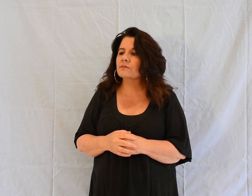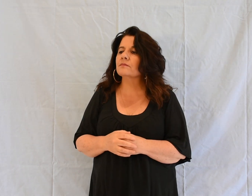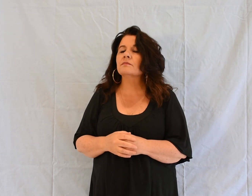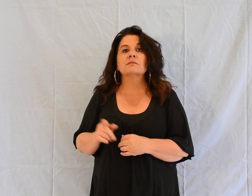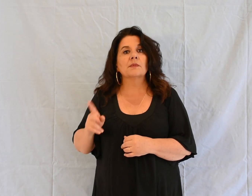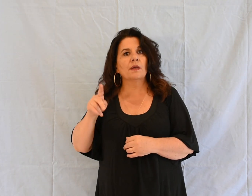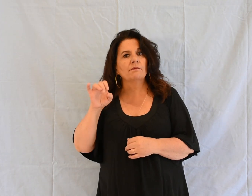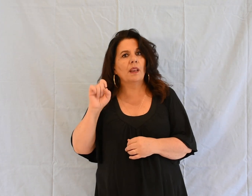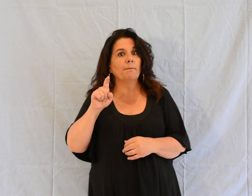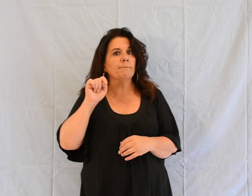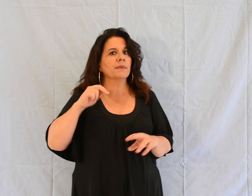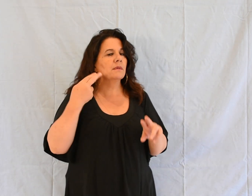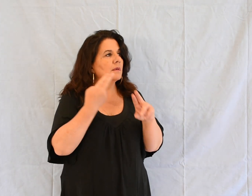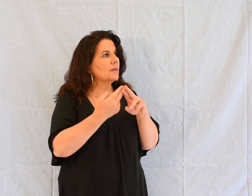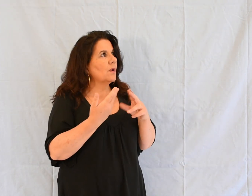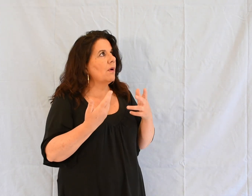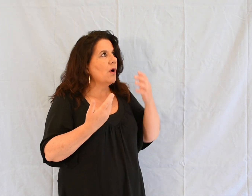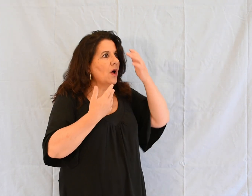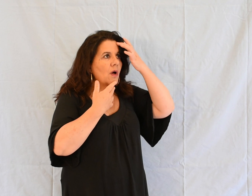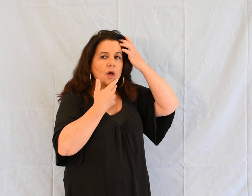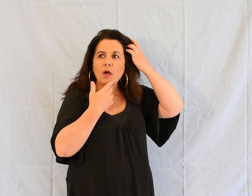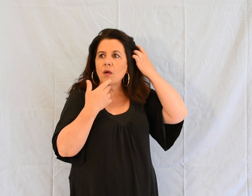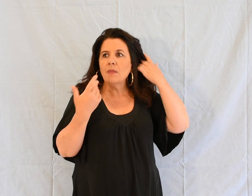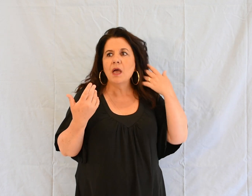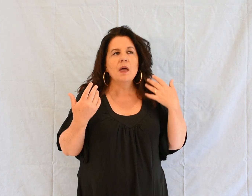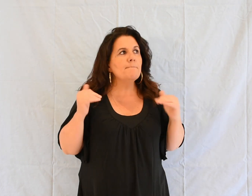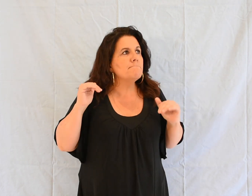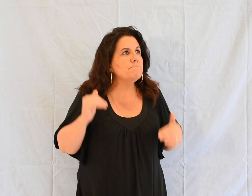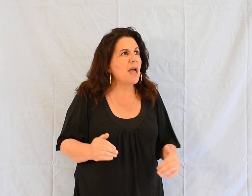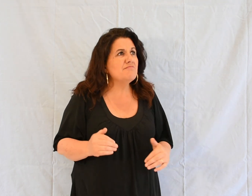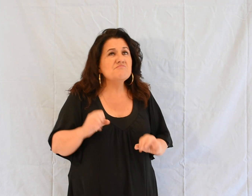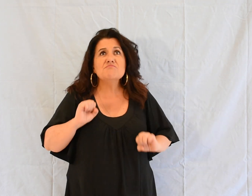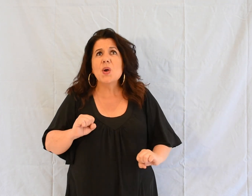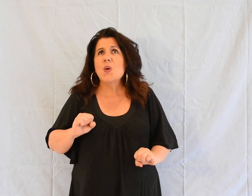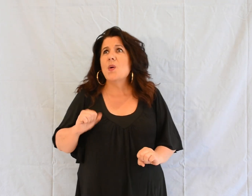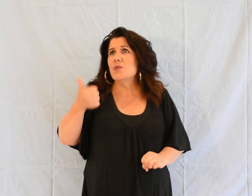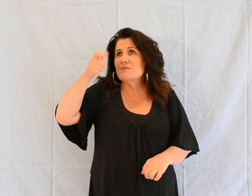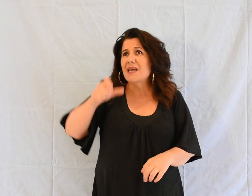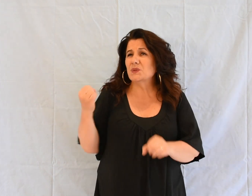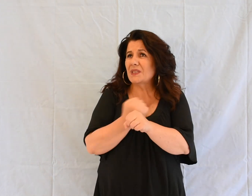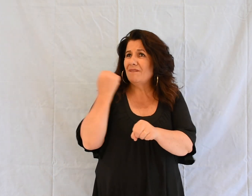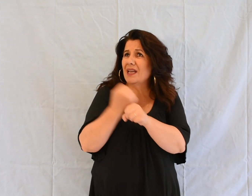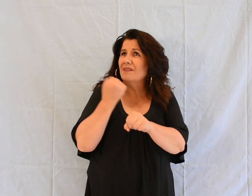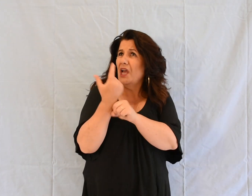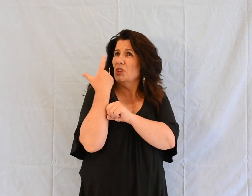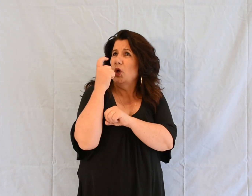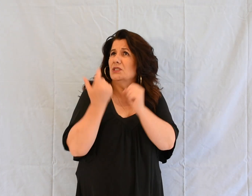Philippe lui répondit, « Le salaire de 200 journées ne suffirait pas pour